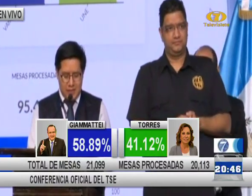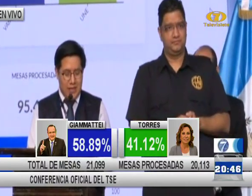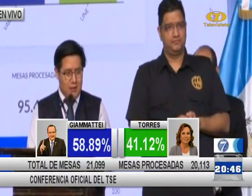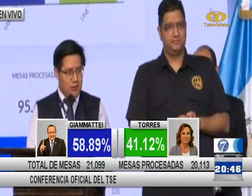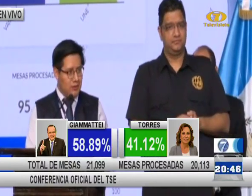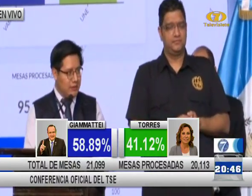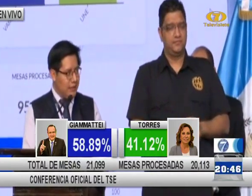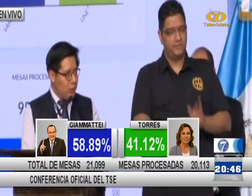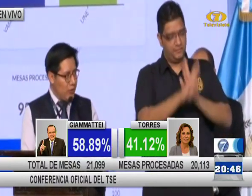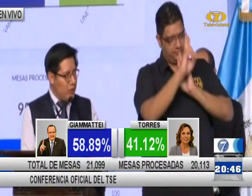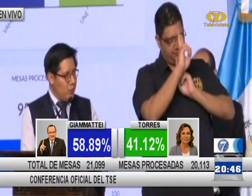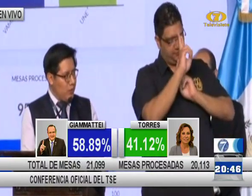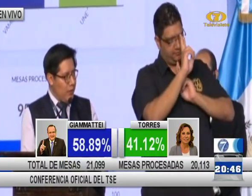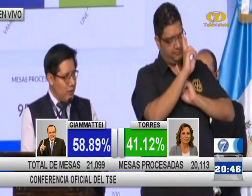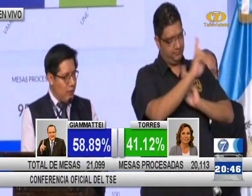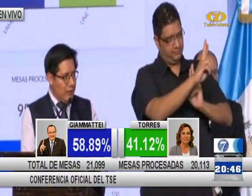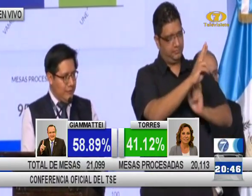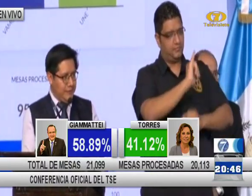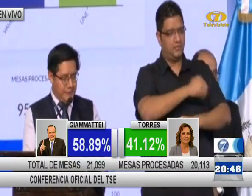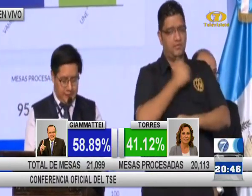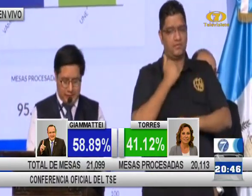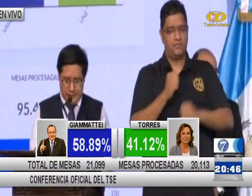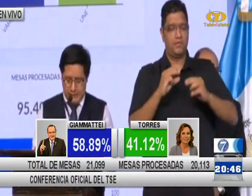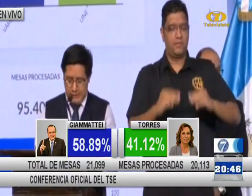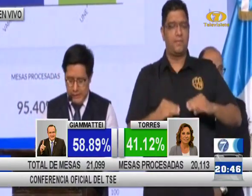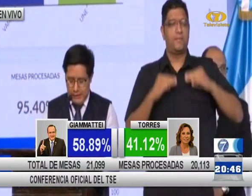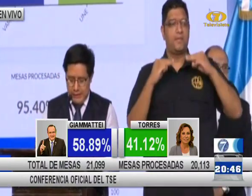Honorables magistrados del Tribunal Supremo Electoral,